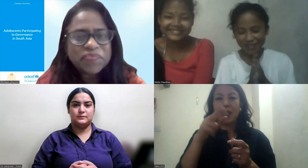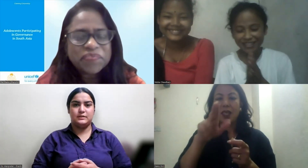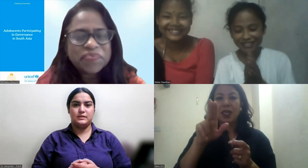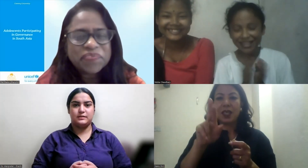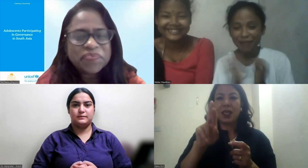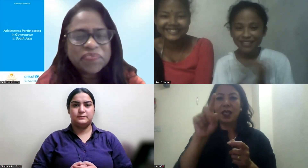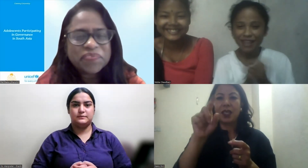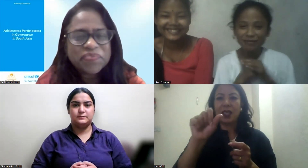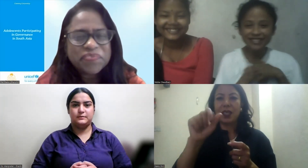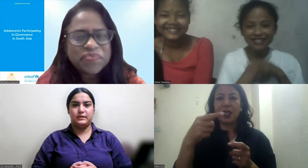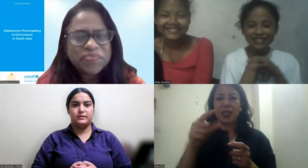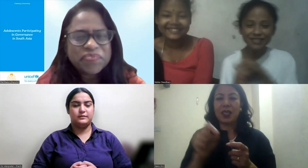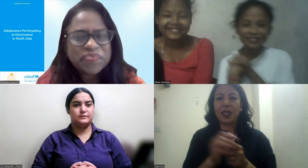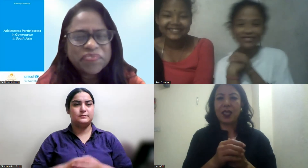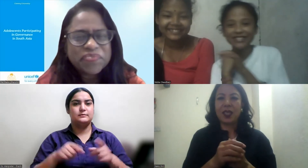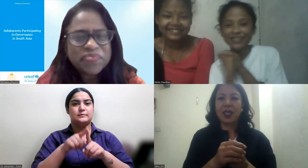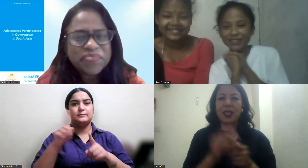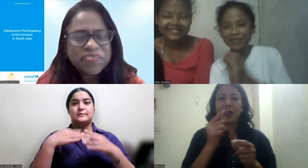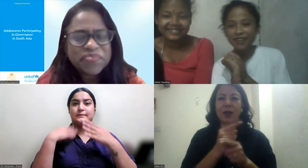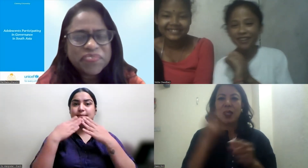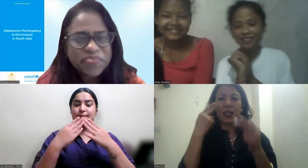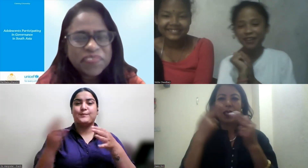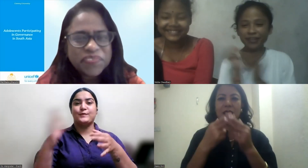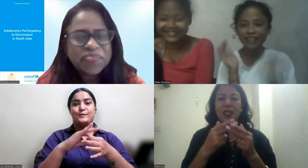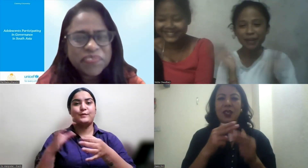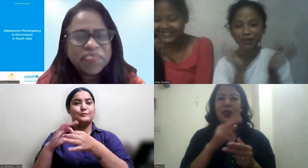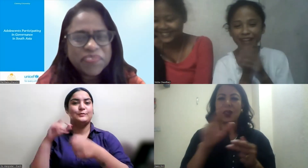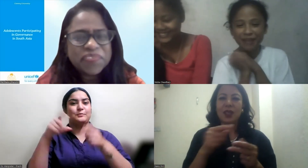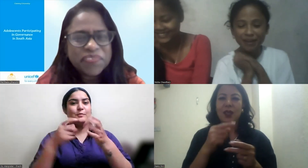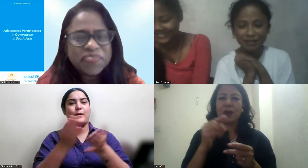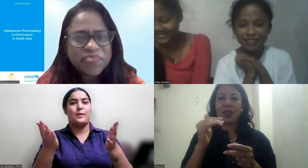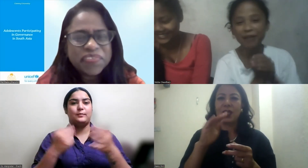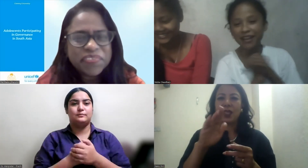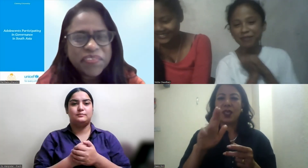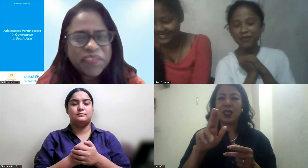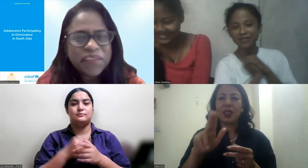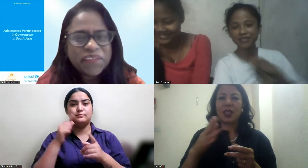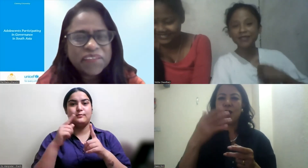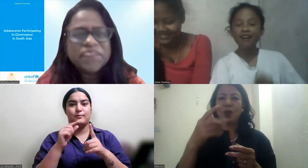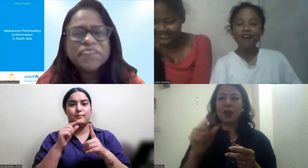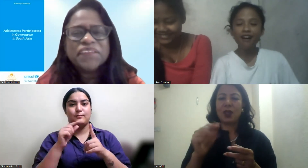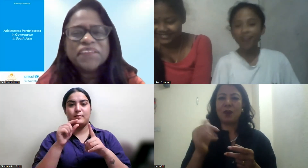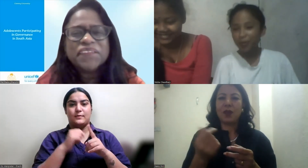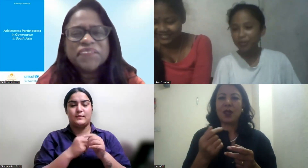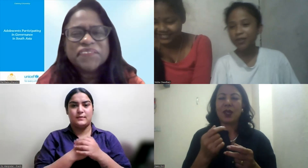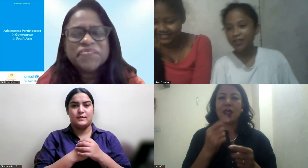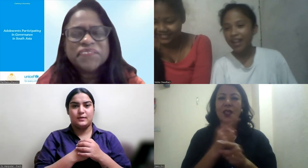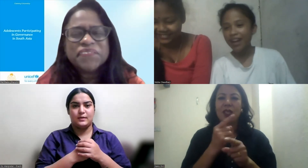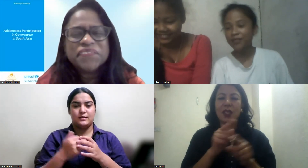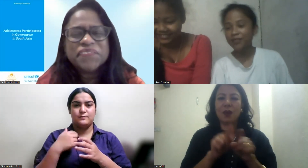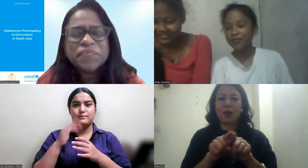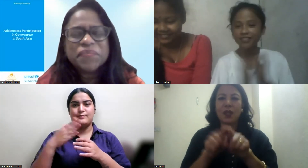पनि सम्पर्क छ तल पनि चिनेछु तिलतम सरसँग पनि धेरै प्रोग्राममा म सहभागी भएको छु नबुझेको